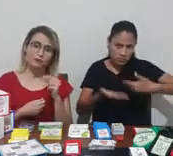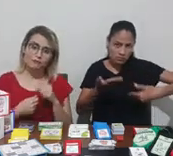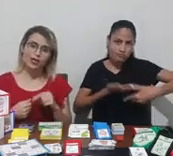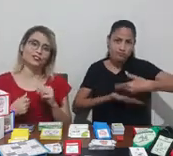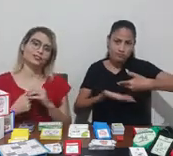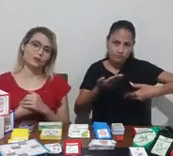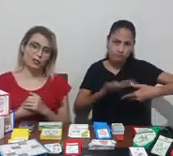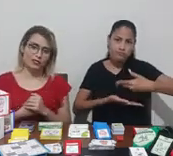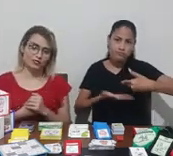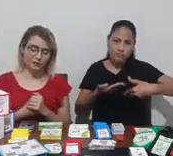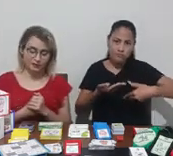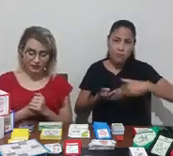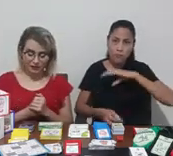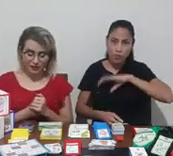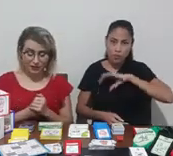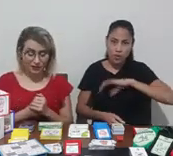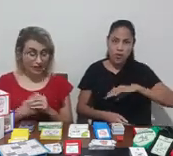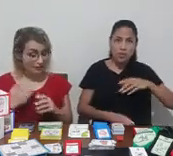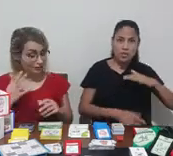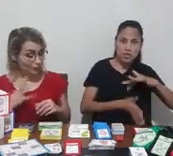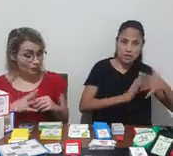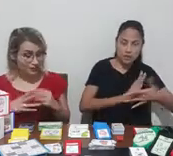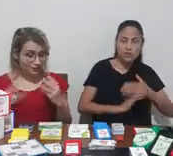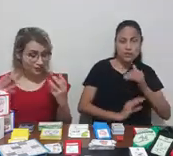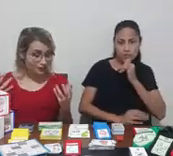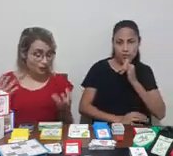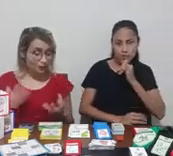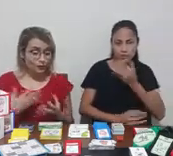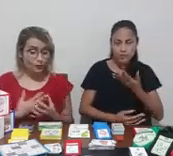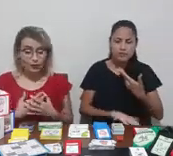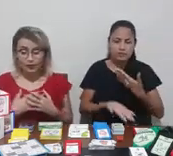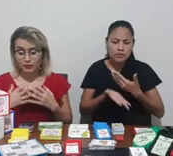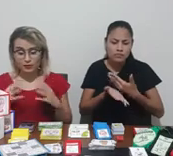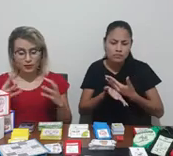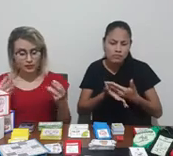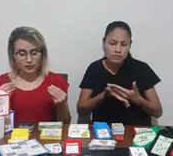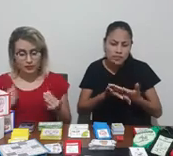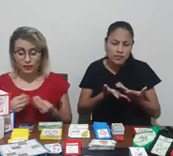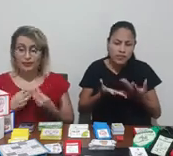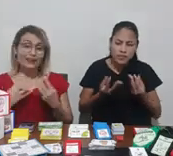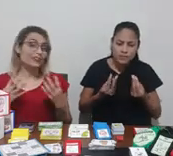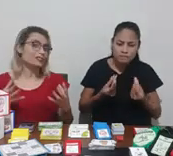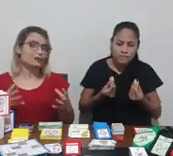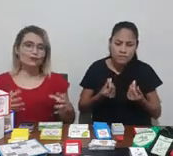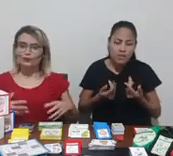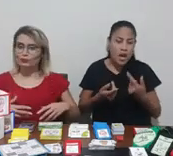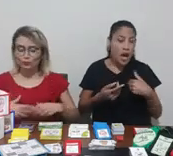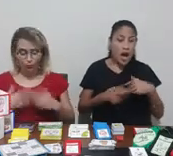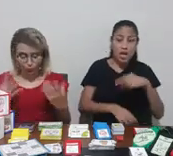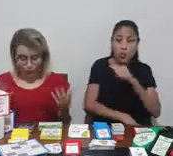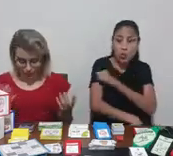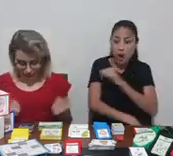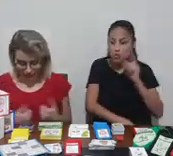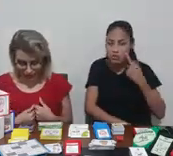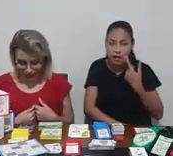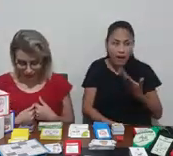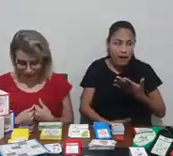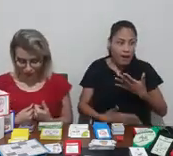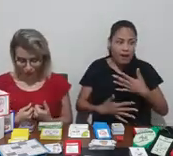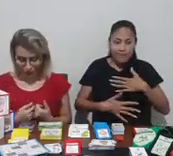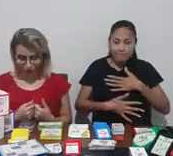as demais disciplinas, né? E aí você começa com e aí eles vão tomando gosto, né?